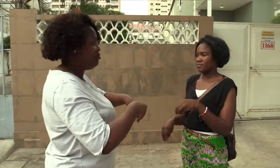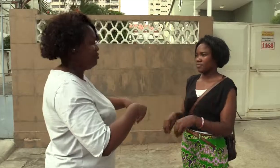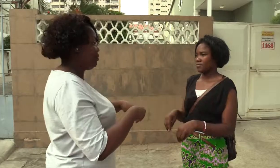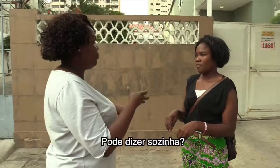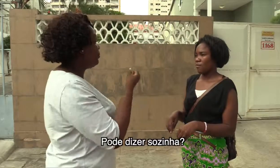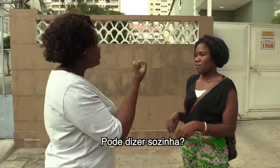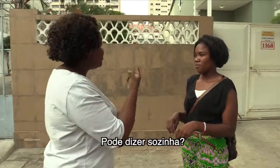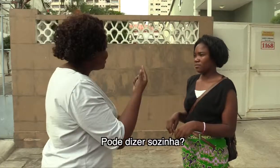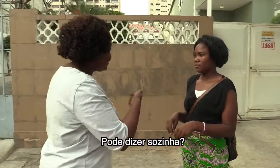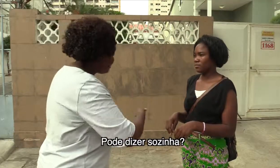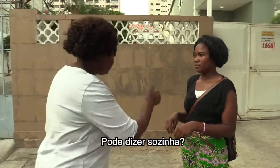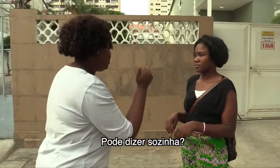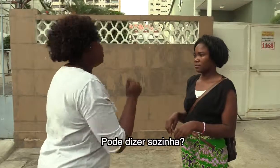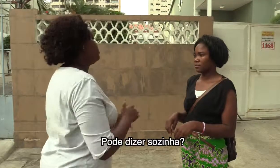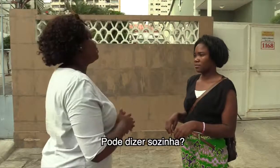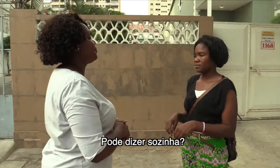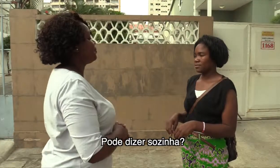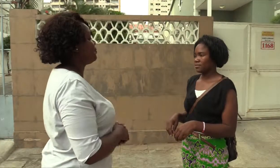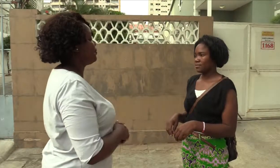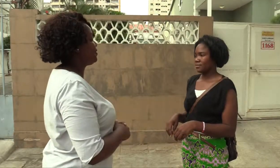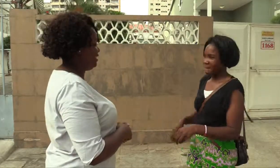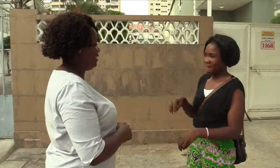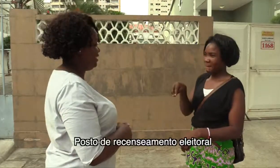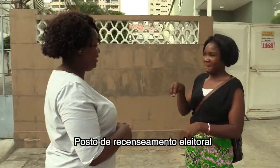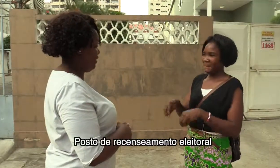Pode dizer sozinha?